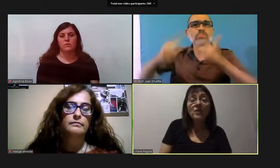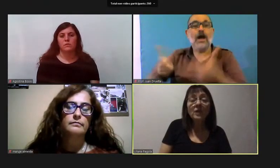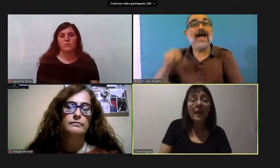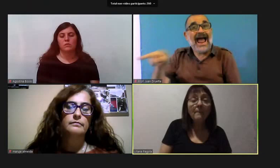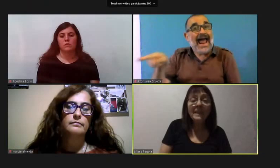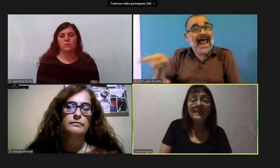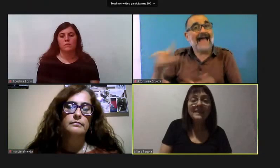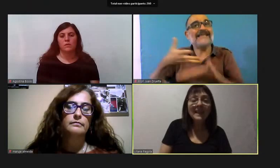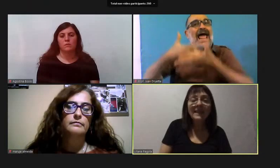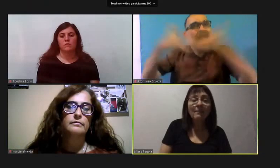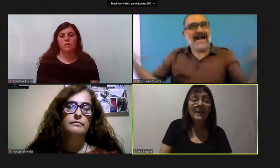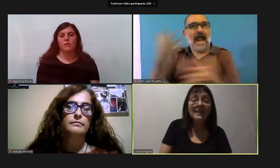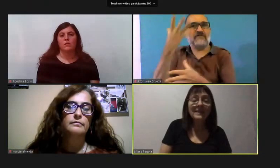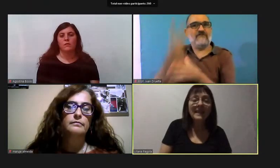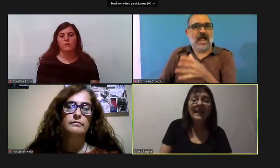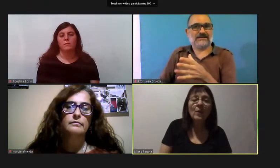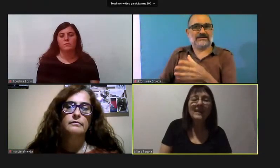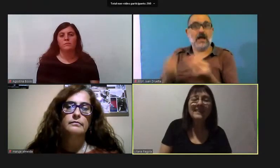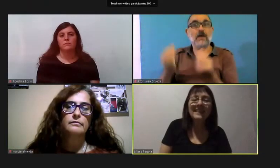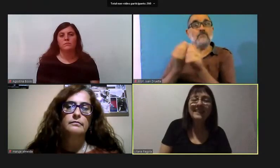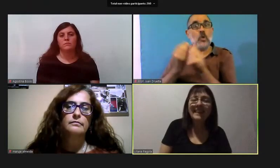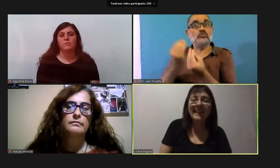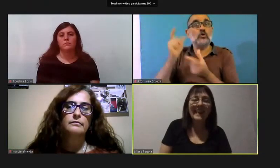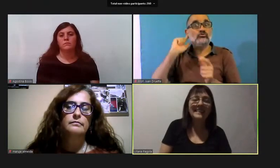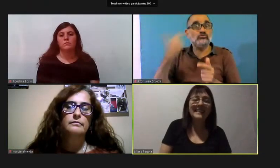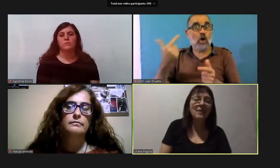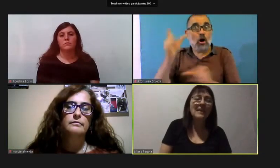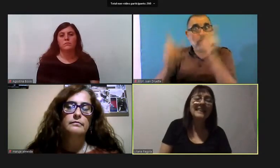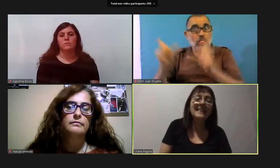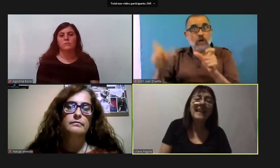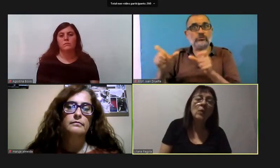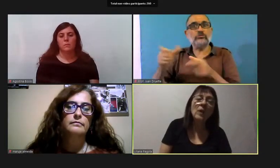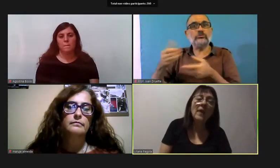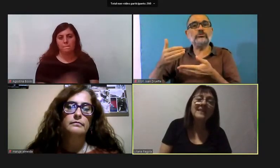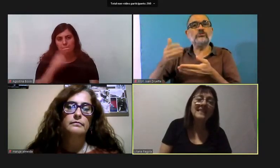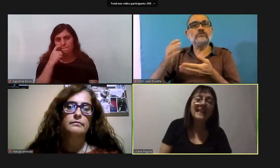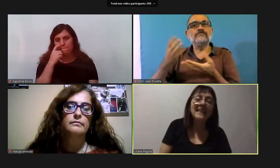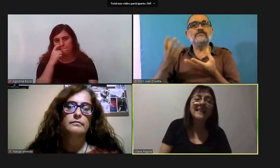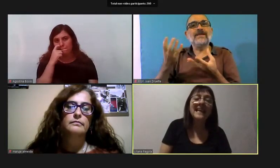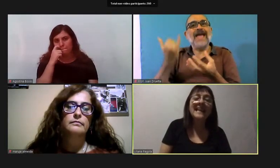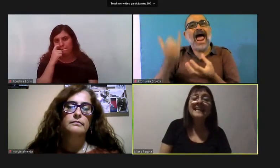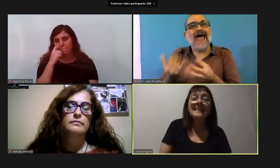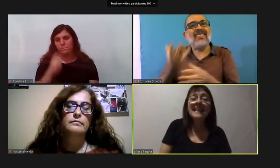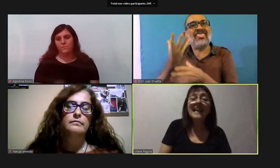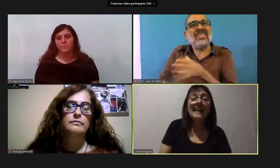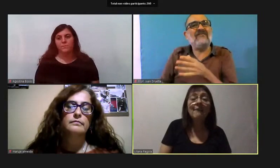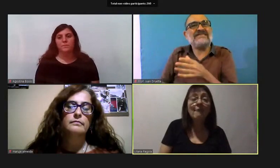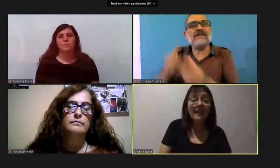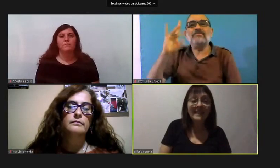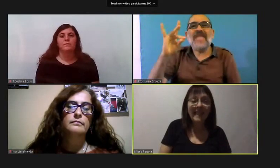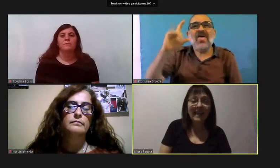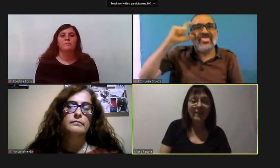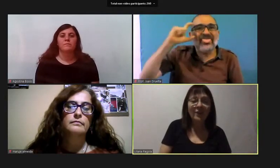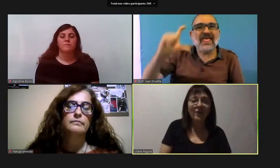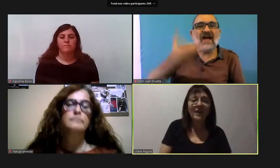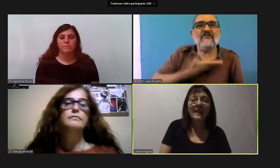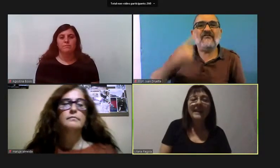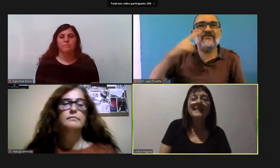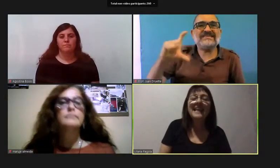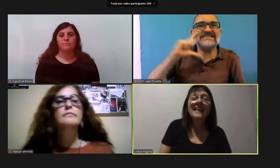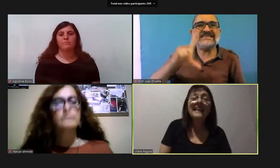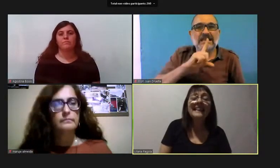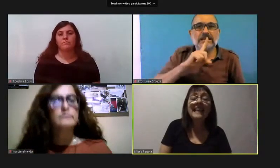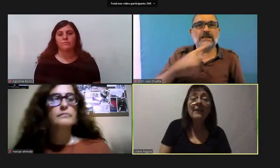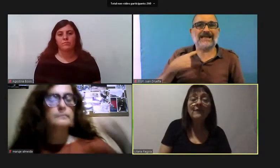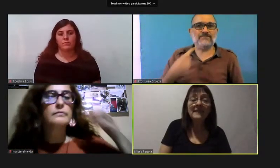Muchas personas piensan que no existen algunas de esas señas, y esa es la gran falla, ¿no?